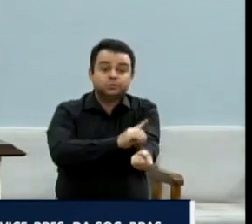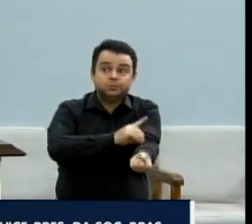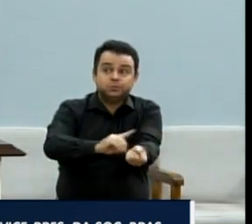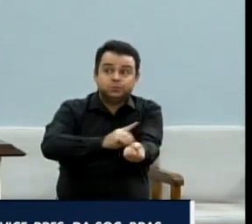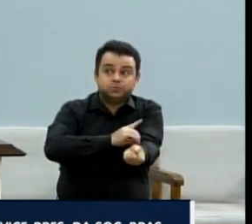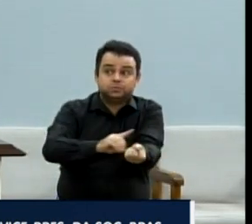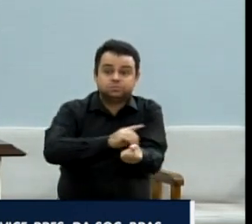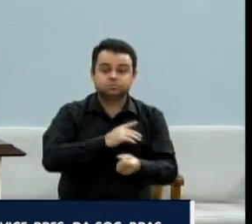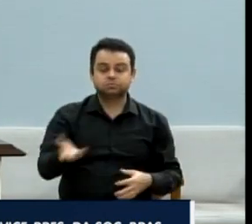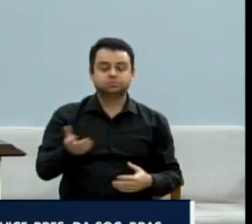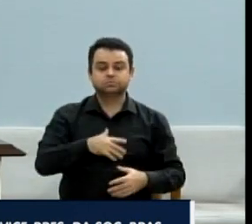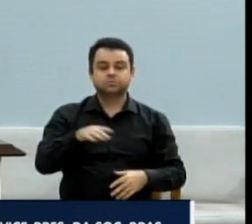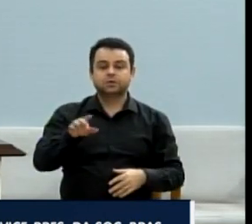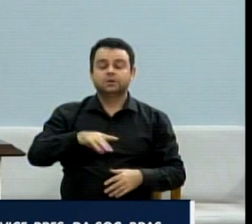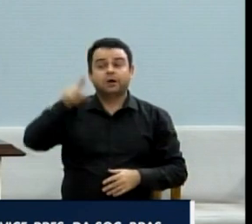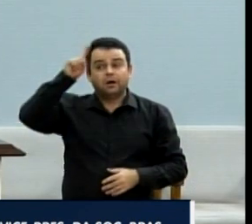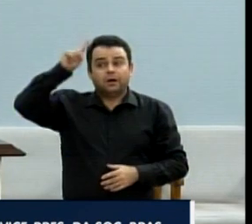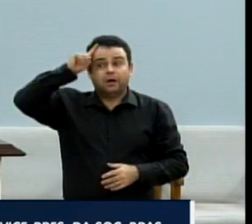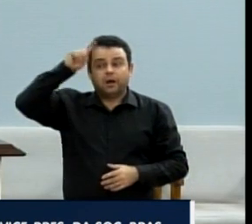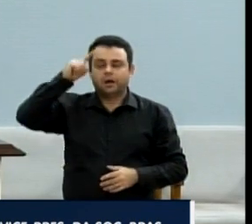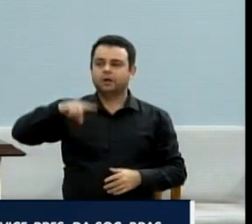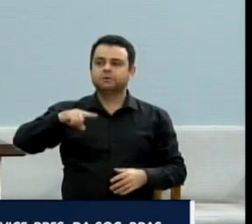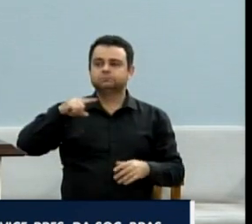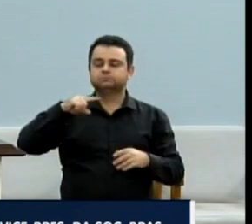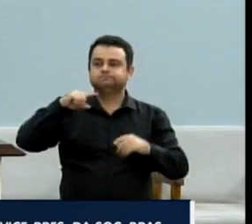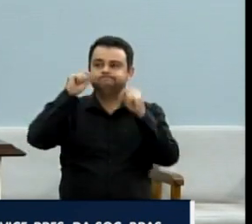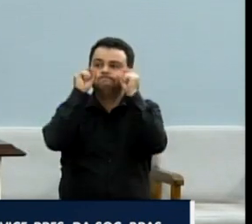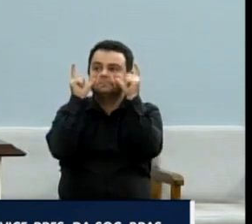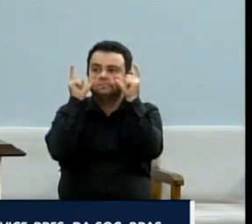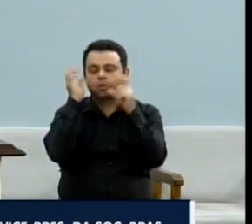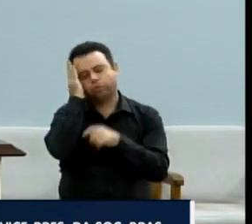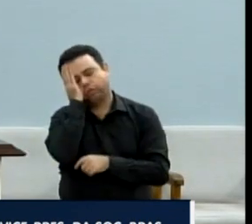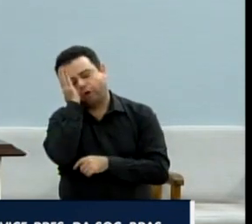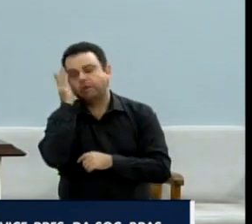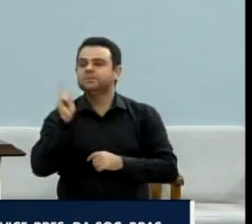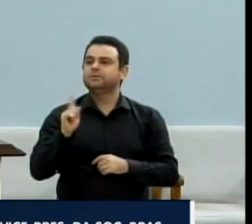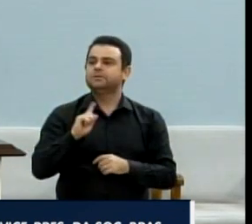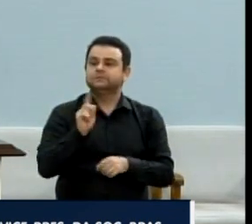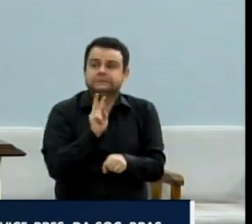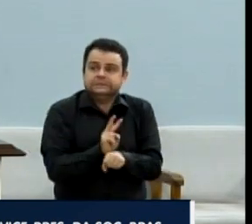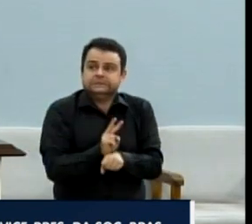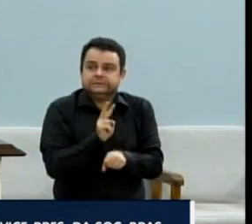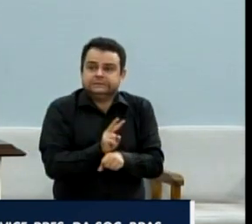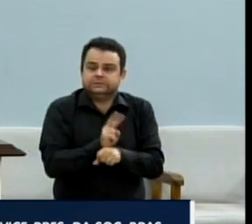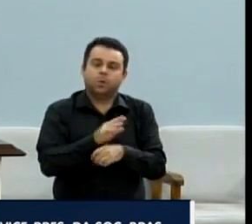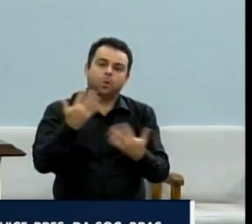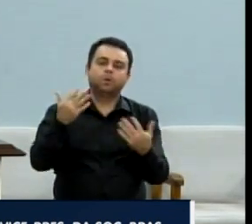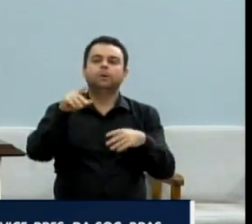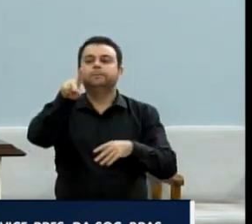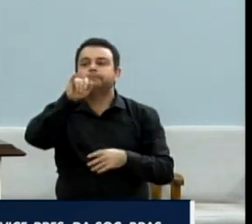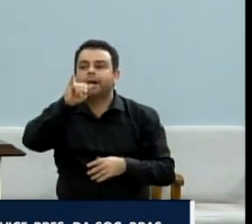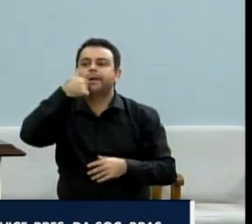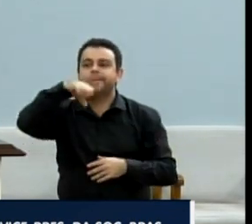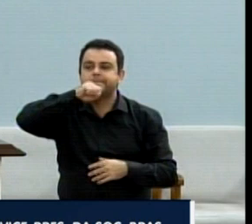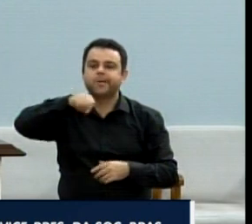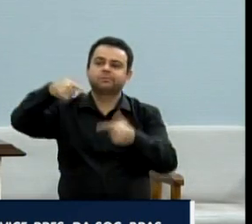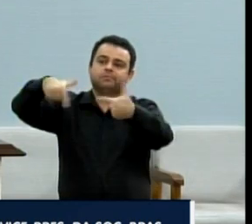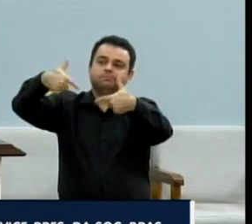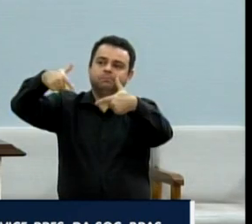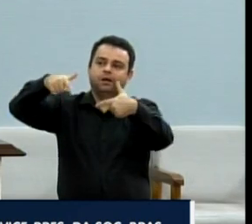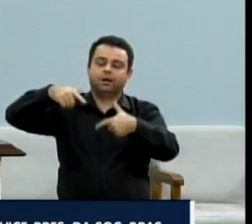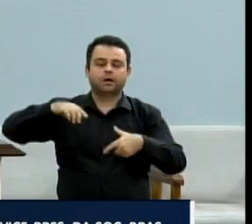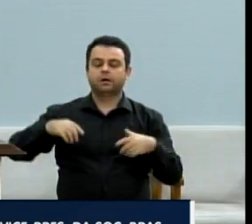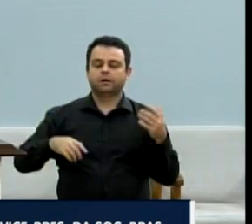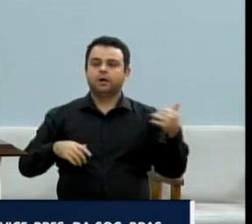sem dormir. São pais e mães que saem de suas casas e seus trabalhos para irem até o colégio dessas crianças